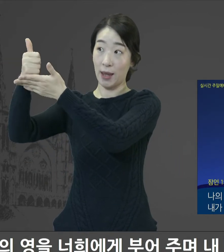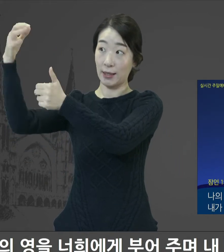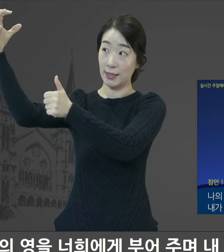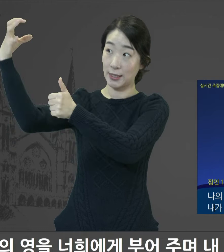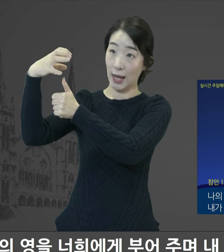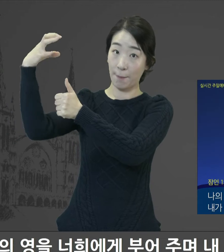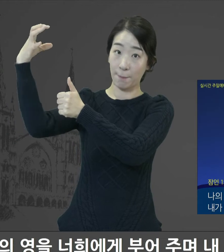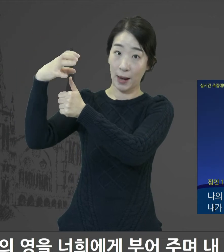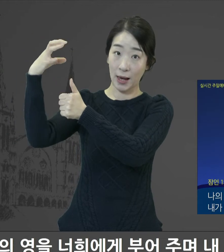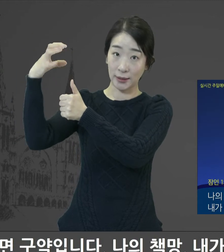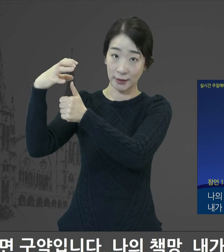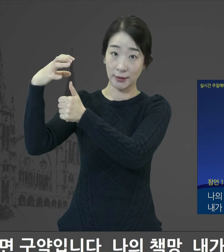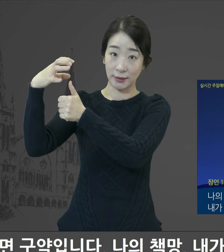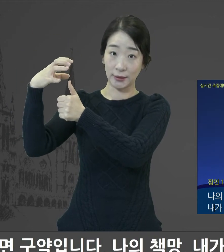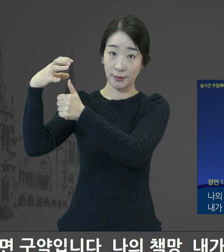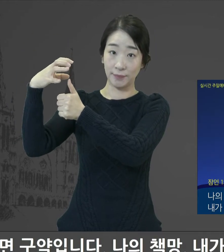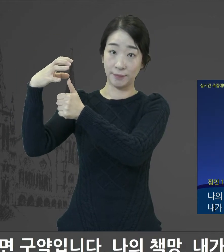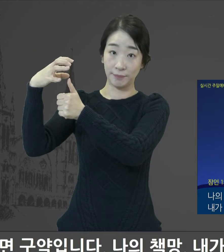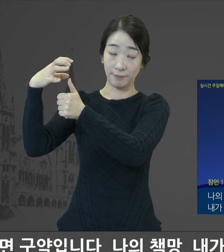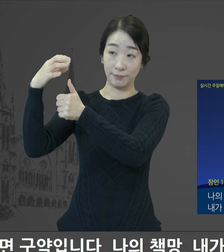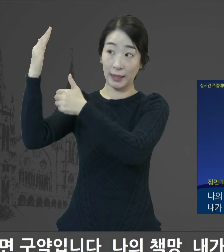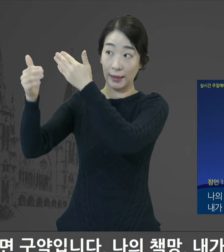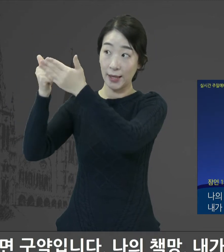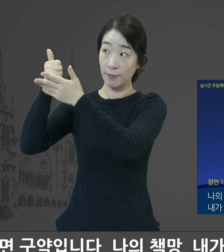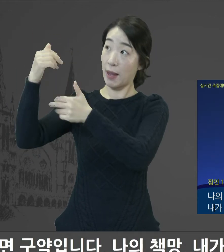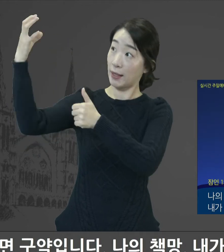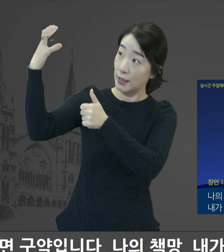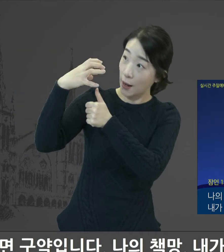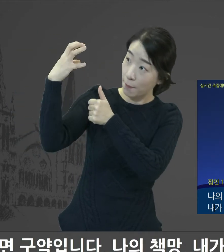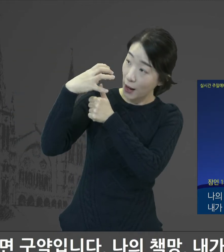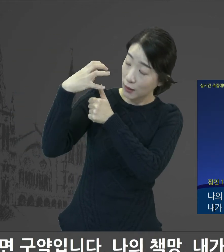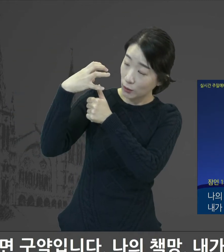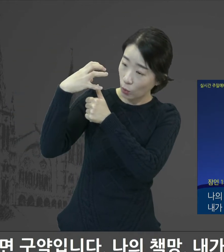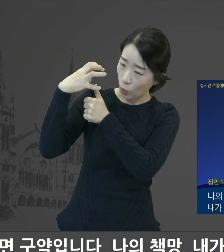아버지. 하나님 아버지의 책망을